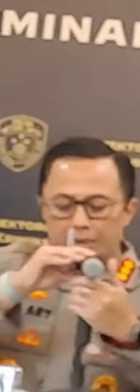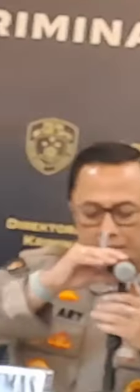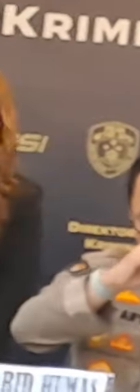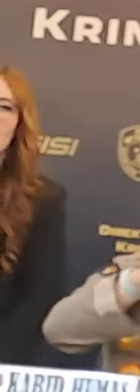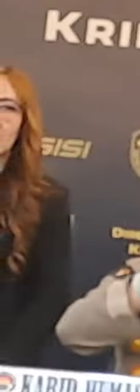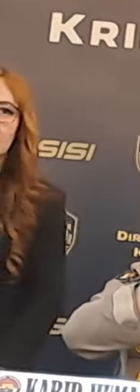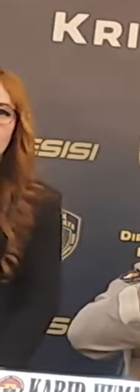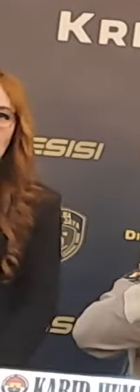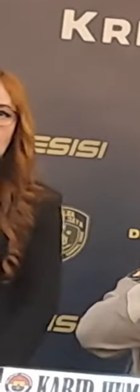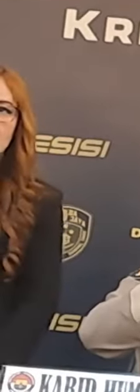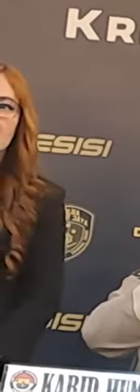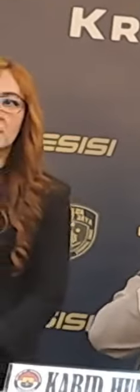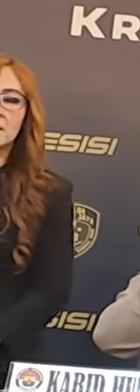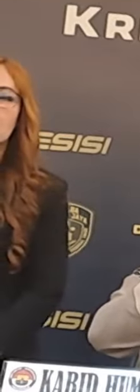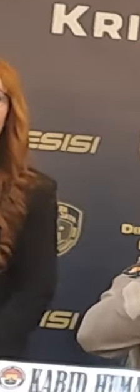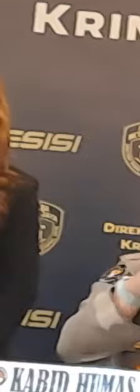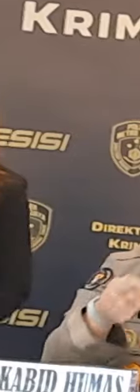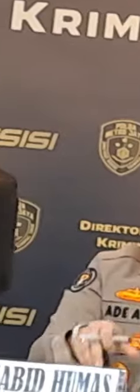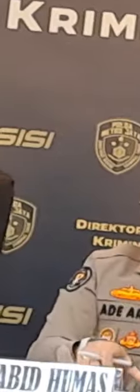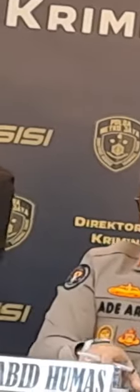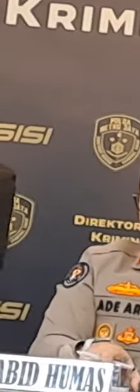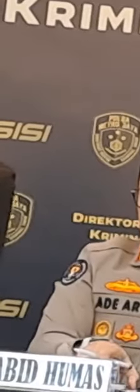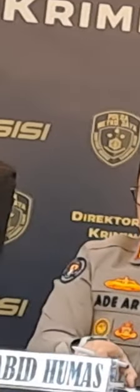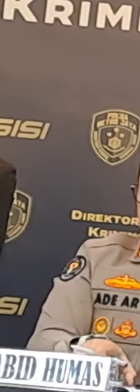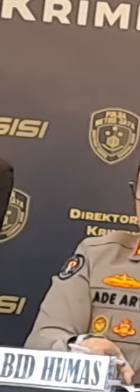Terima kasih Pak Nathanael.